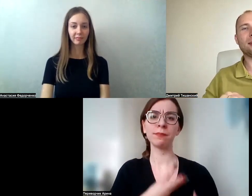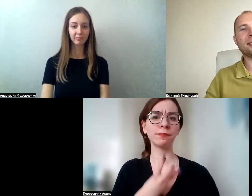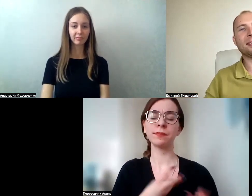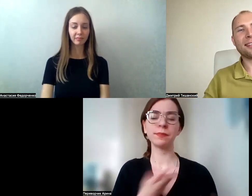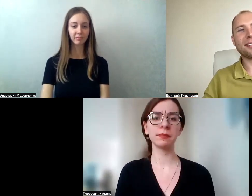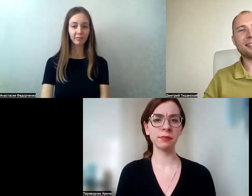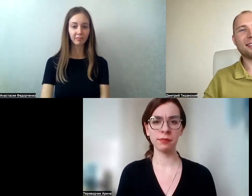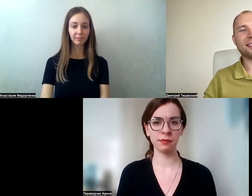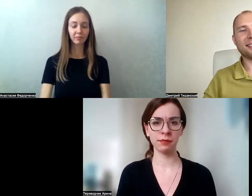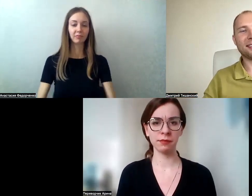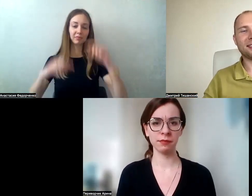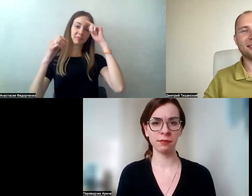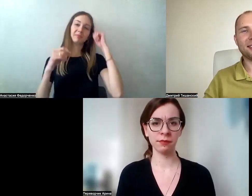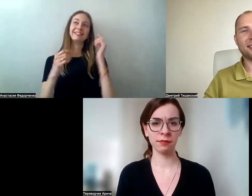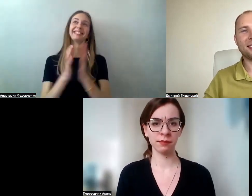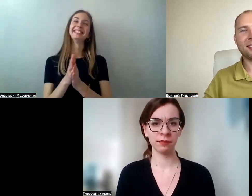мотивирует?